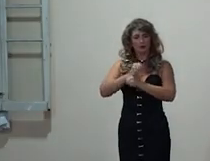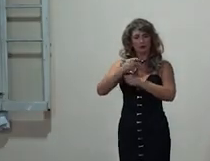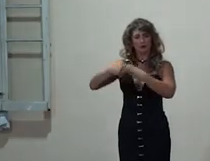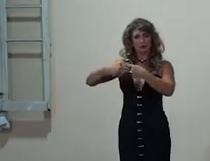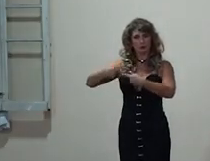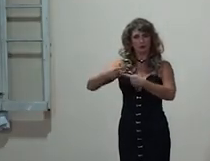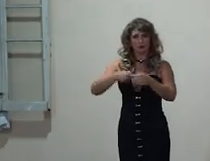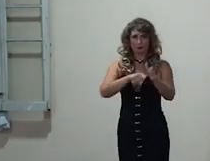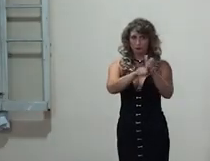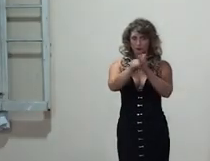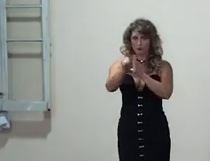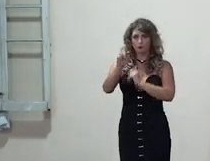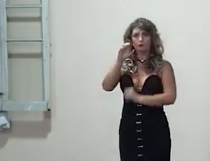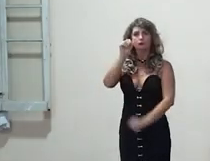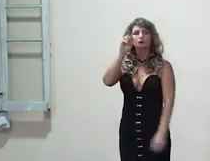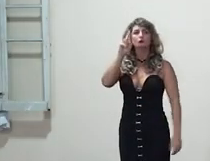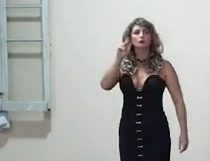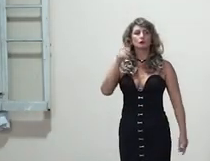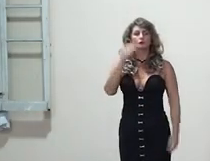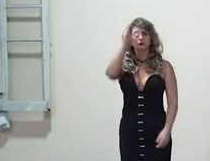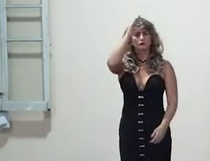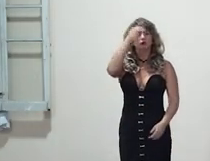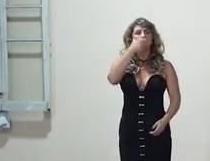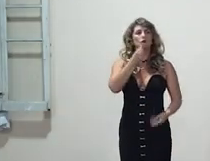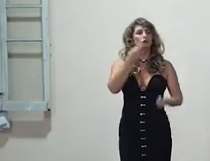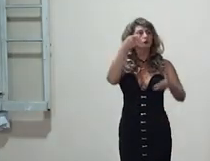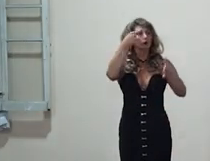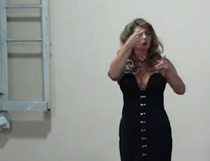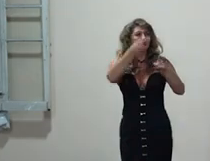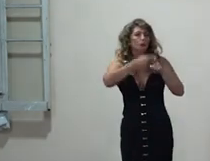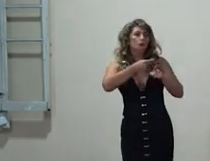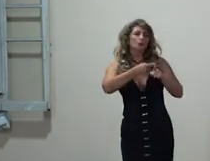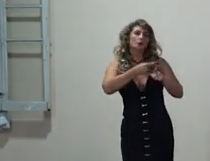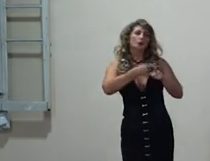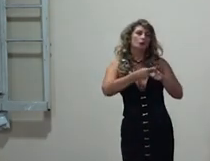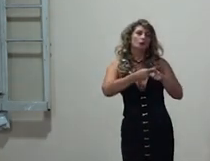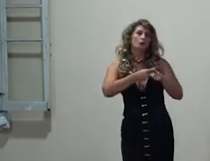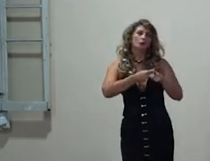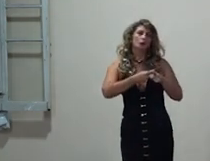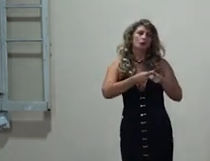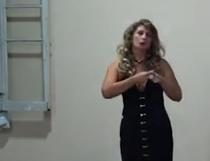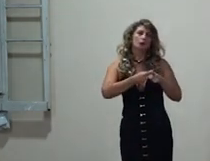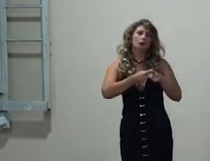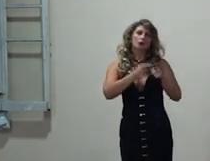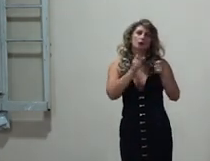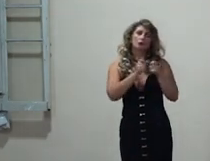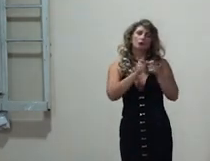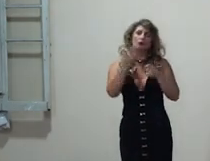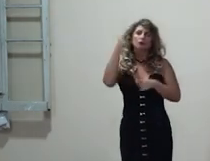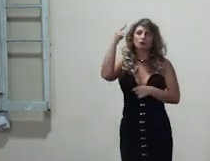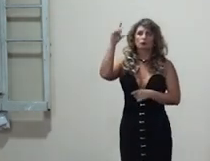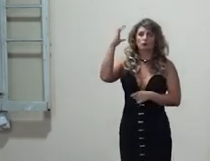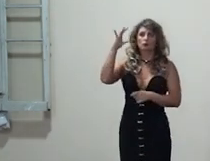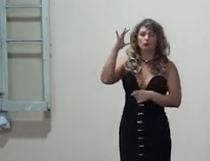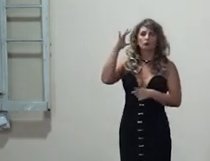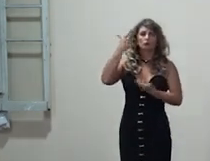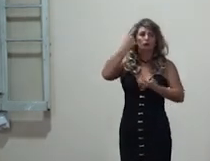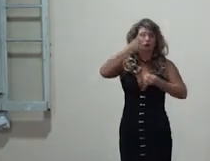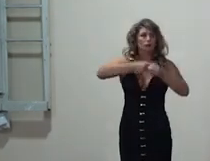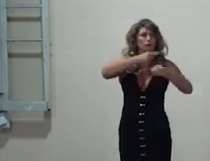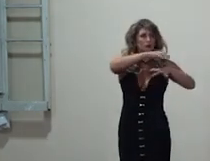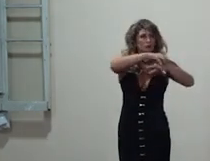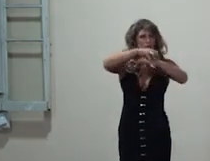eu perguntei para o Abrão, tio, por que que vocês não fazem de Curitiba uma cidade turística,